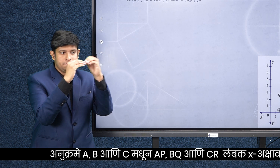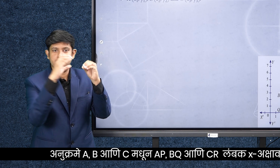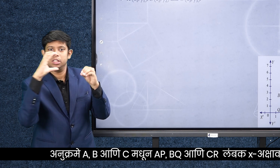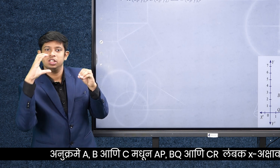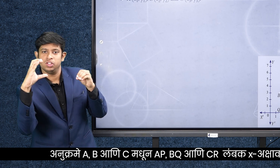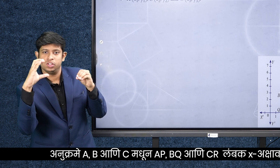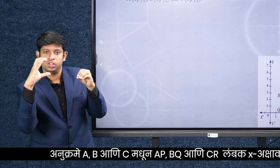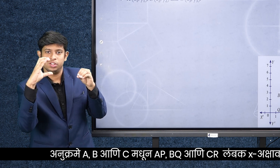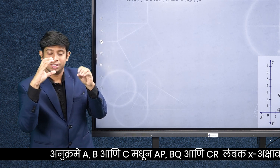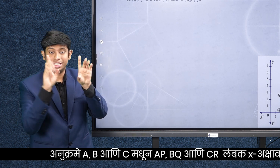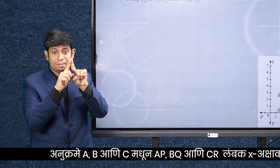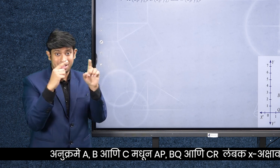काढा.